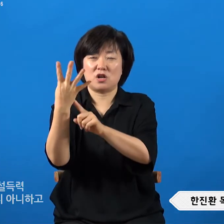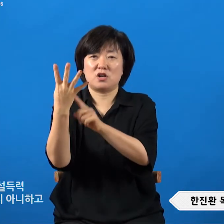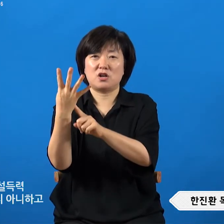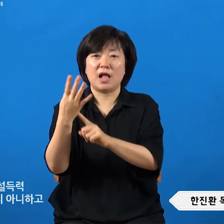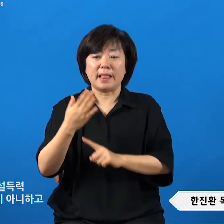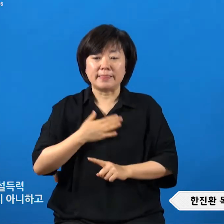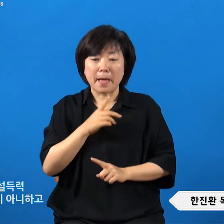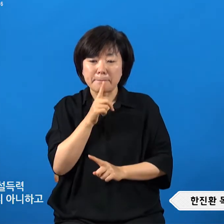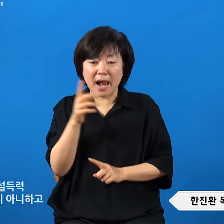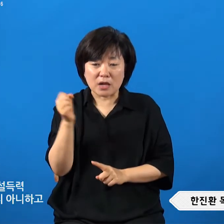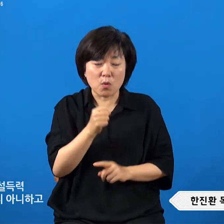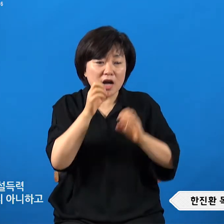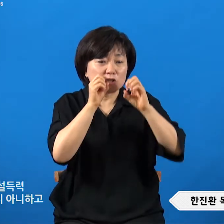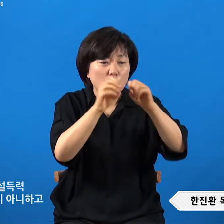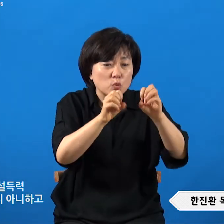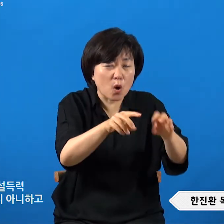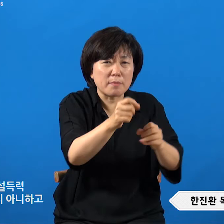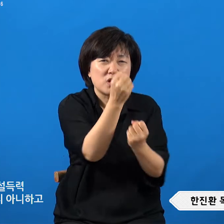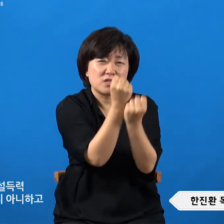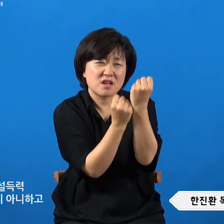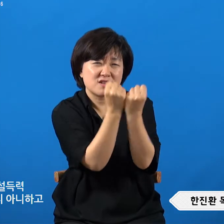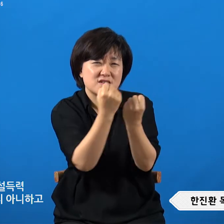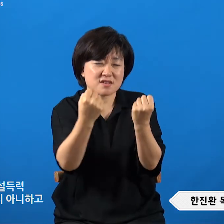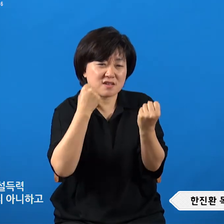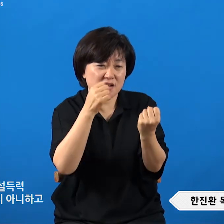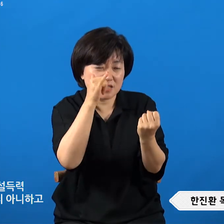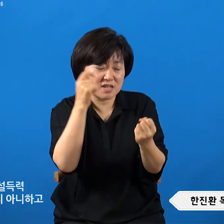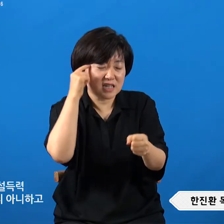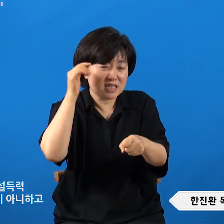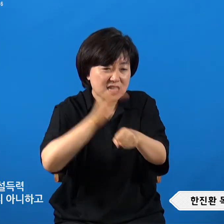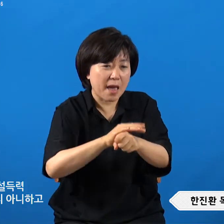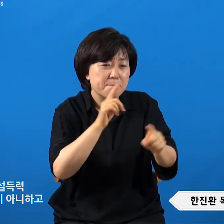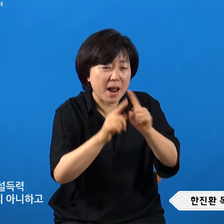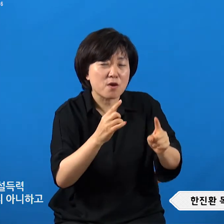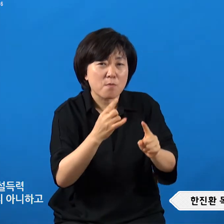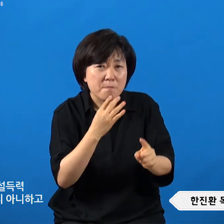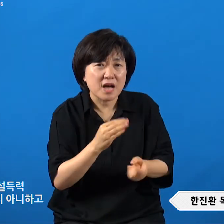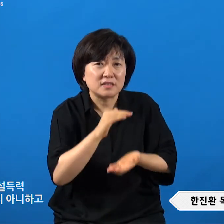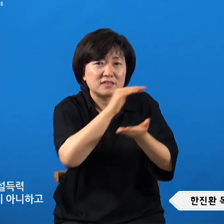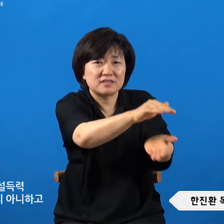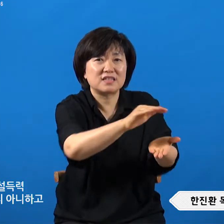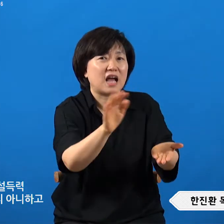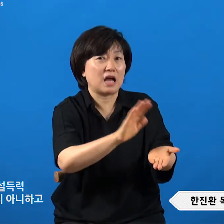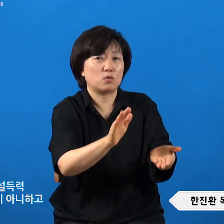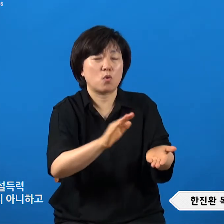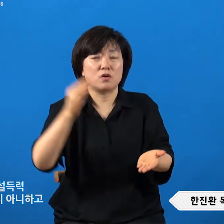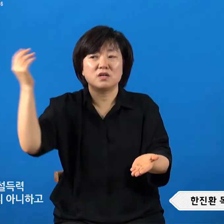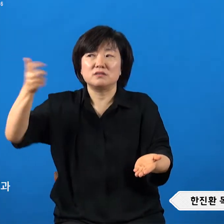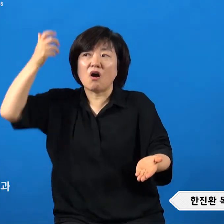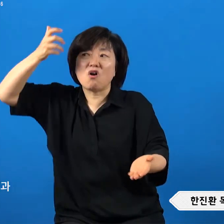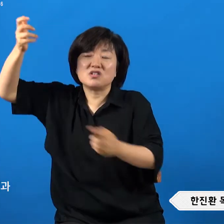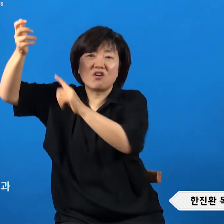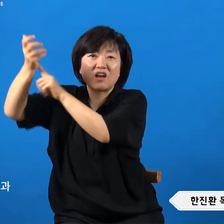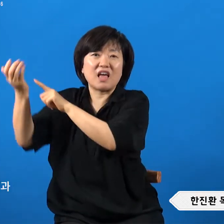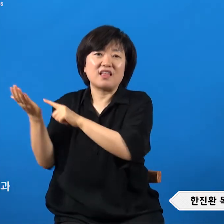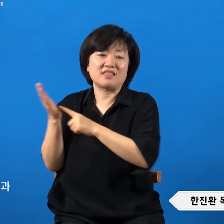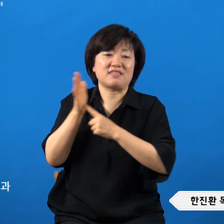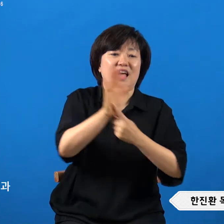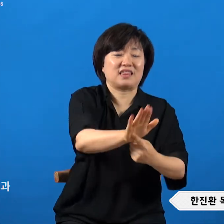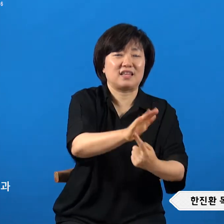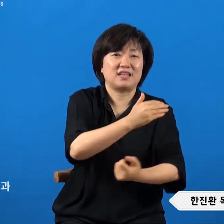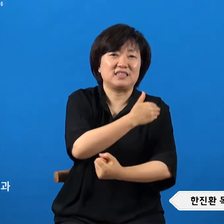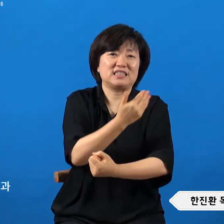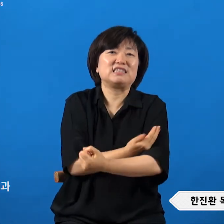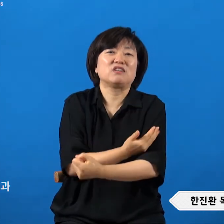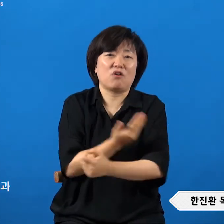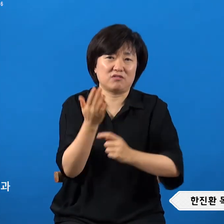보면 내 말과 내 전도함이 설득력 있는 지혜의 말로 하지 아니하고 다만 성령의 나타남과 능력으로 하여